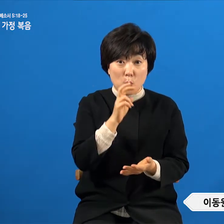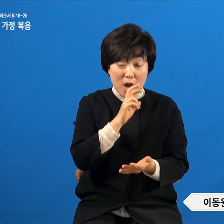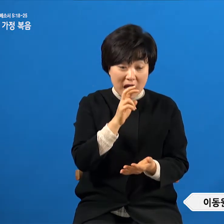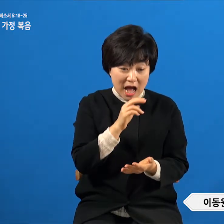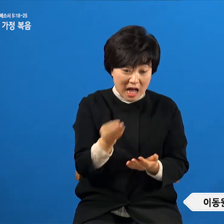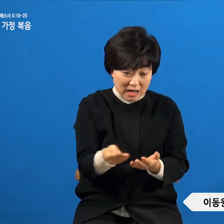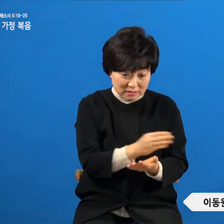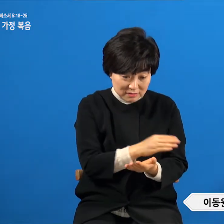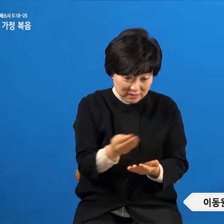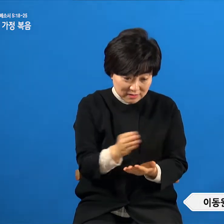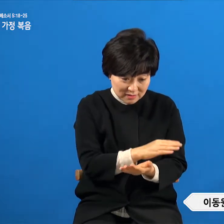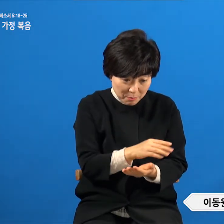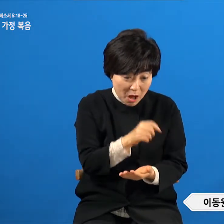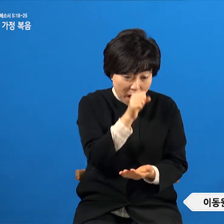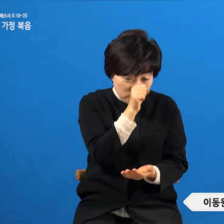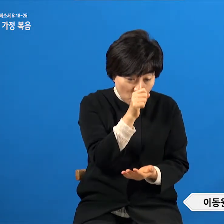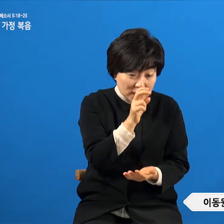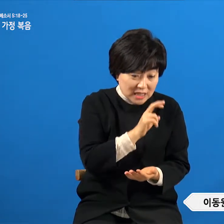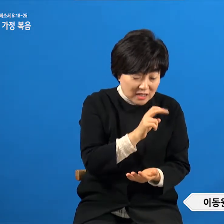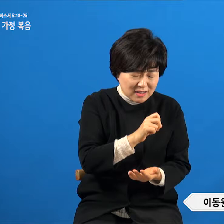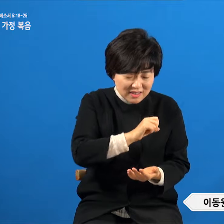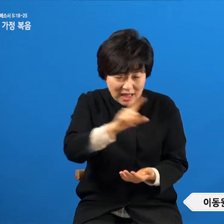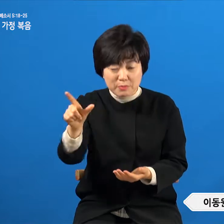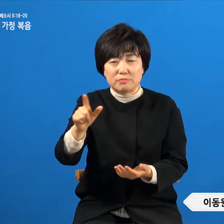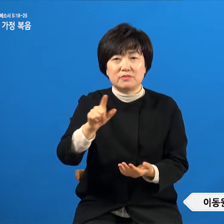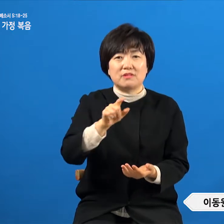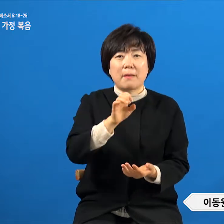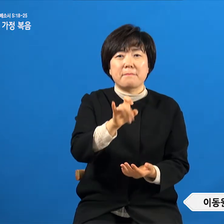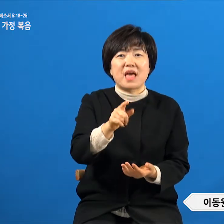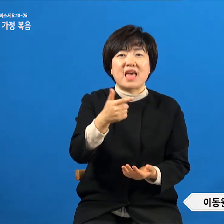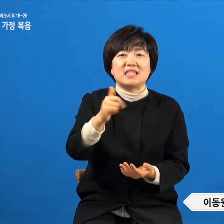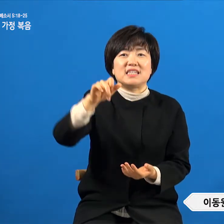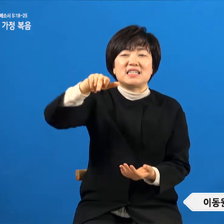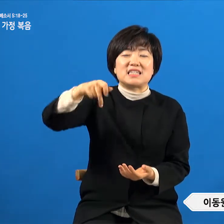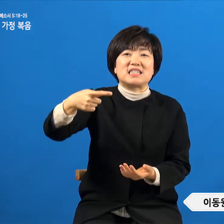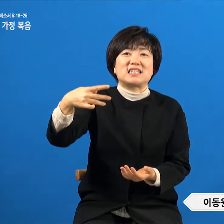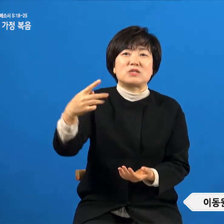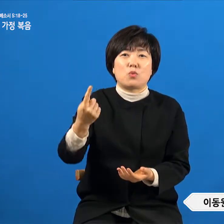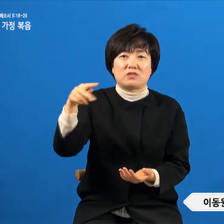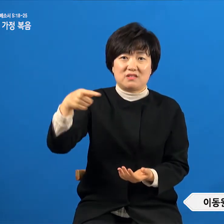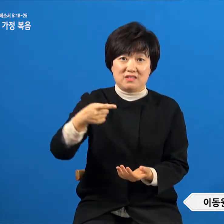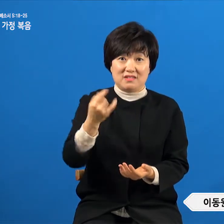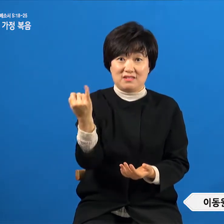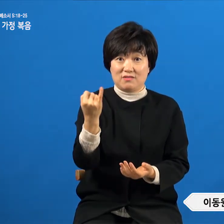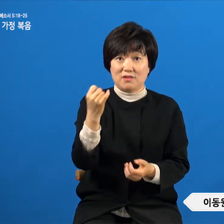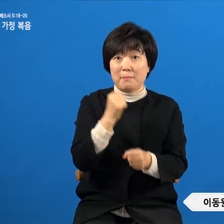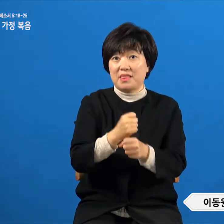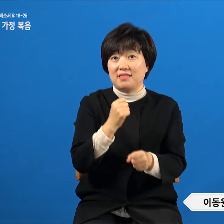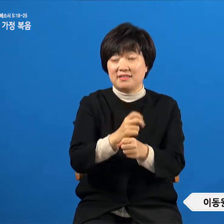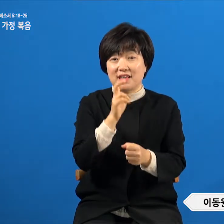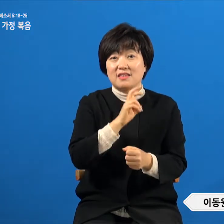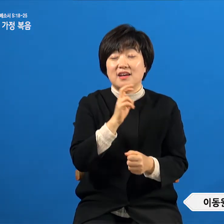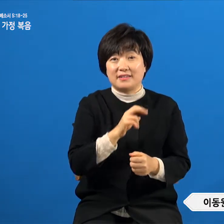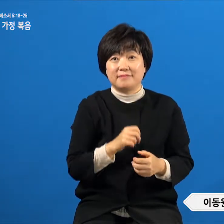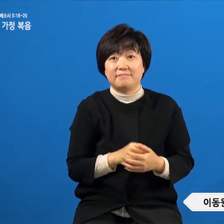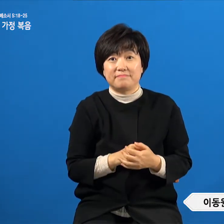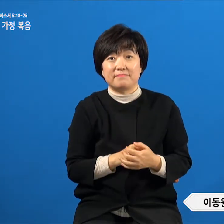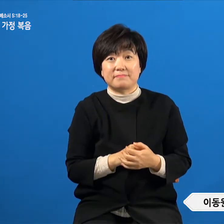찬송가 뒤지다가 우리가 좋아하는 찬양 거의 다 페니 크로스비가 만든 찬양이라는 것을 우리가 알 수가 있습니다.